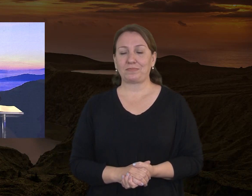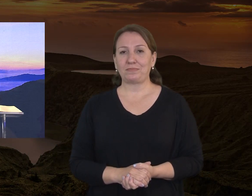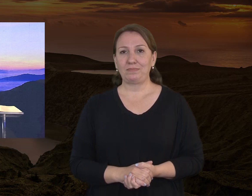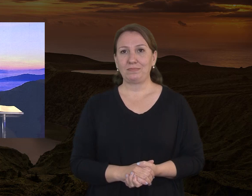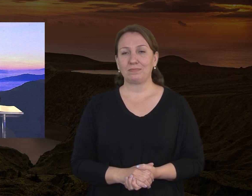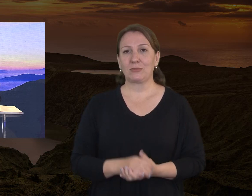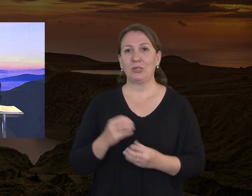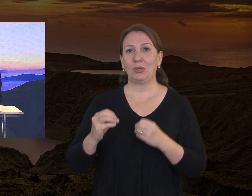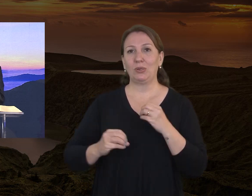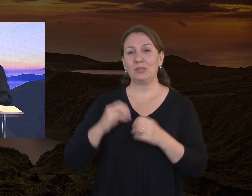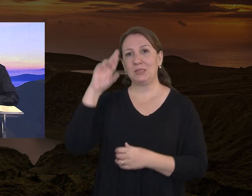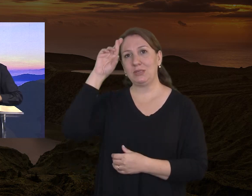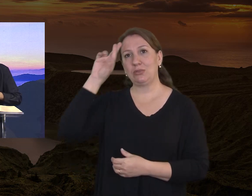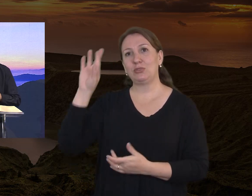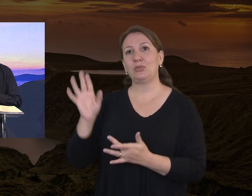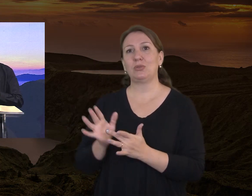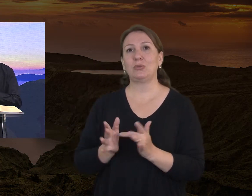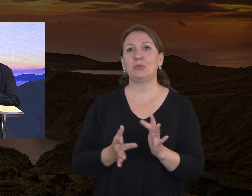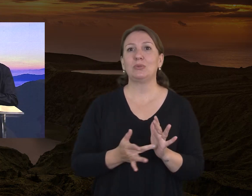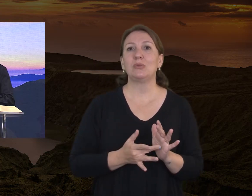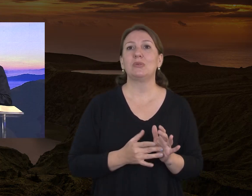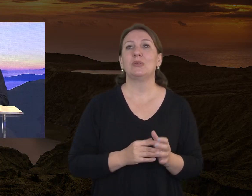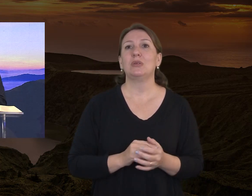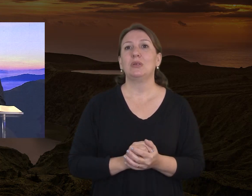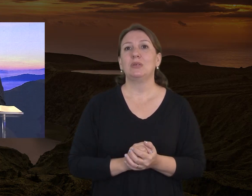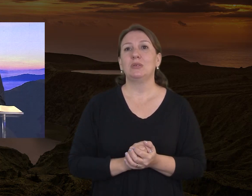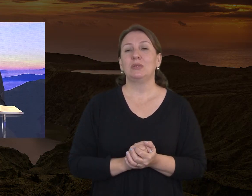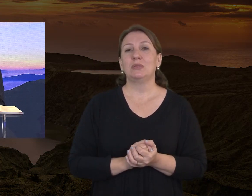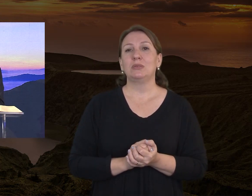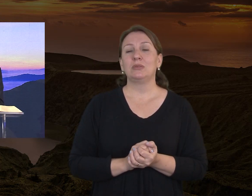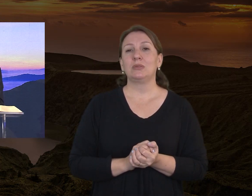ó Senhor Jesus, é por isso que